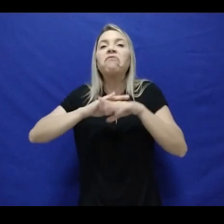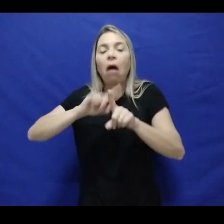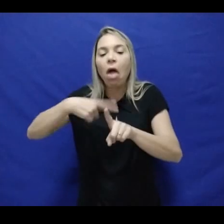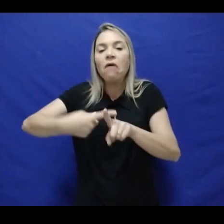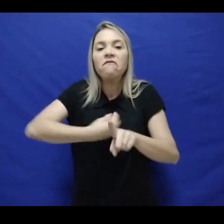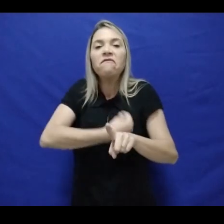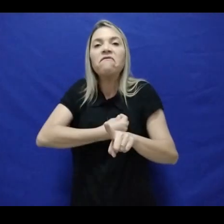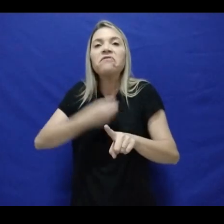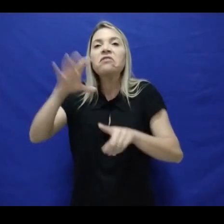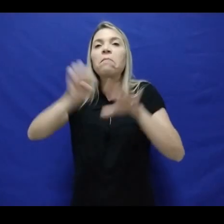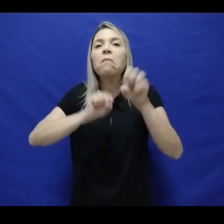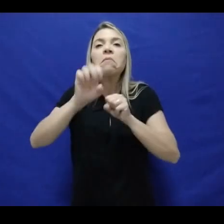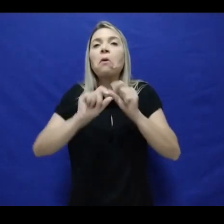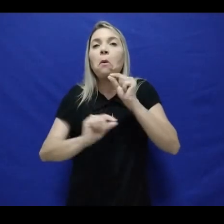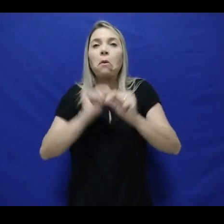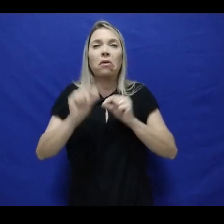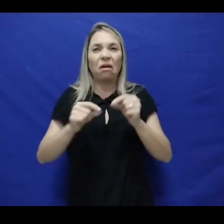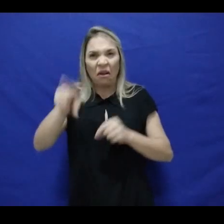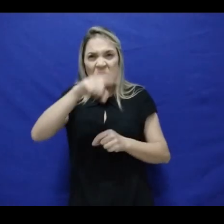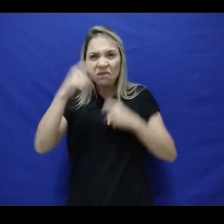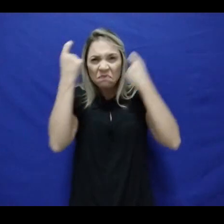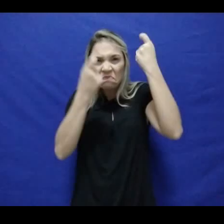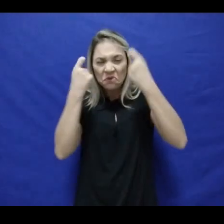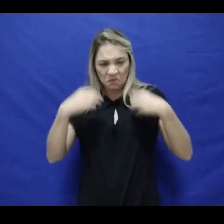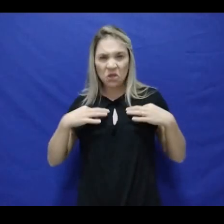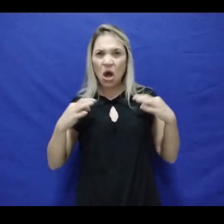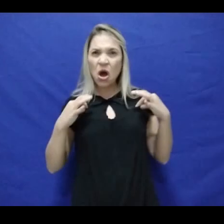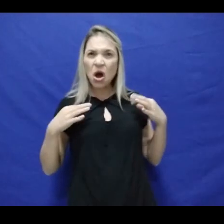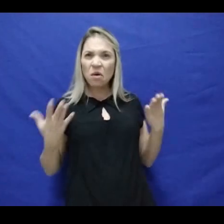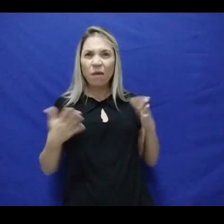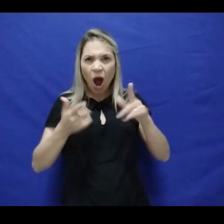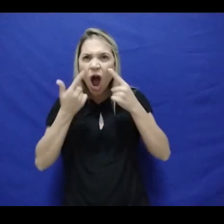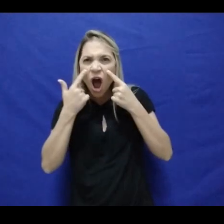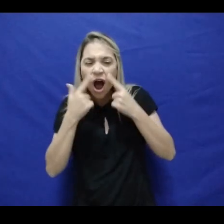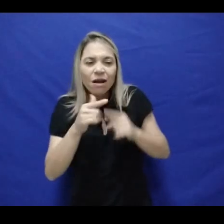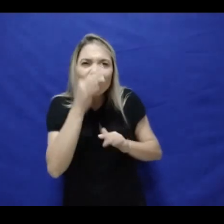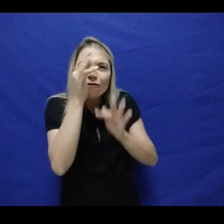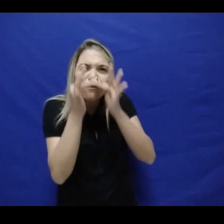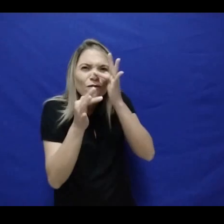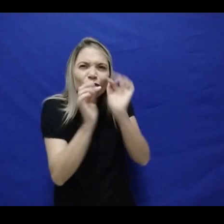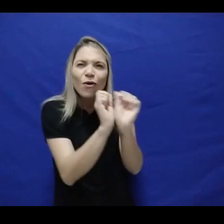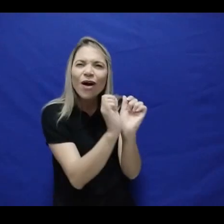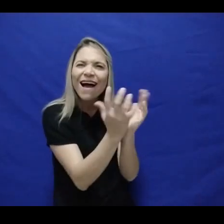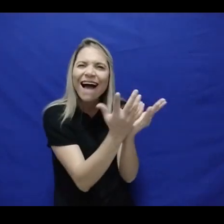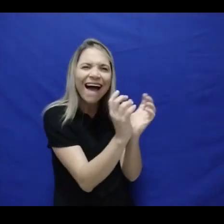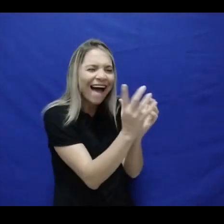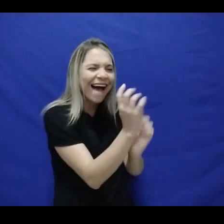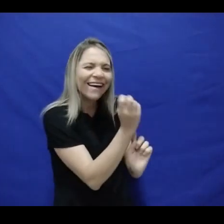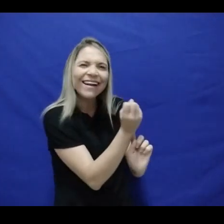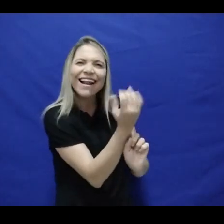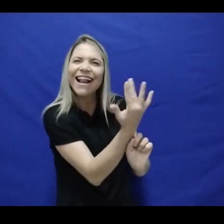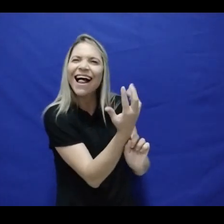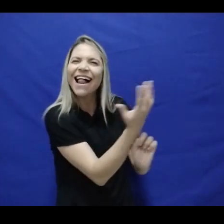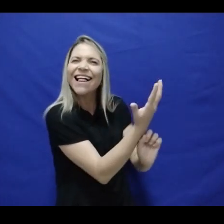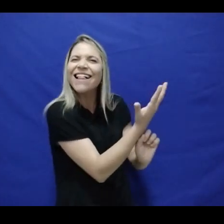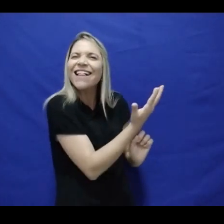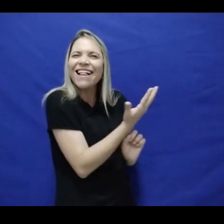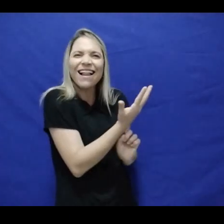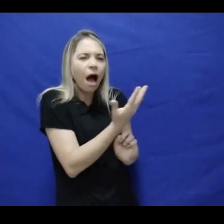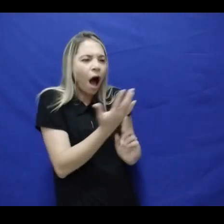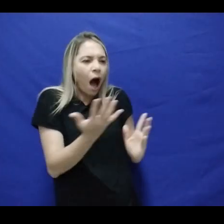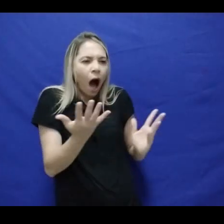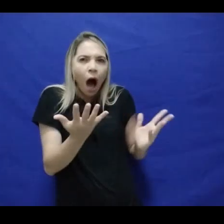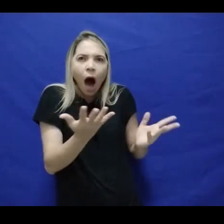sua vida? E por que andais ansiosos quanto ao vestuário? Considerai como crescem os lírios do